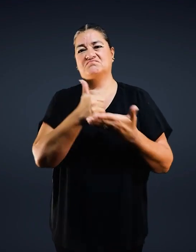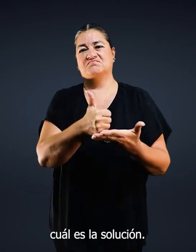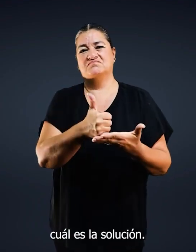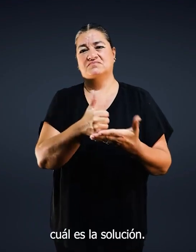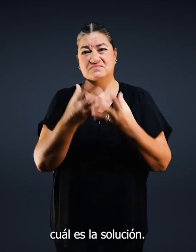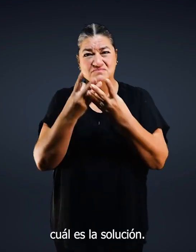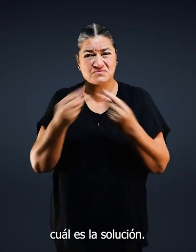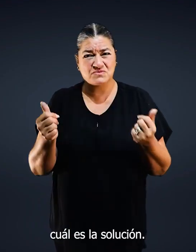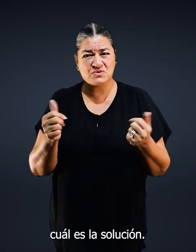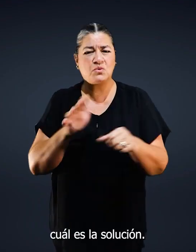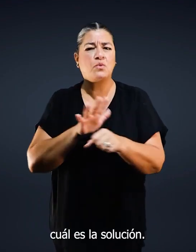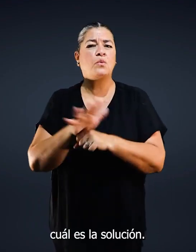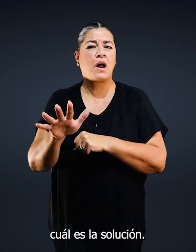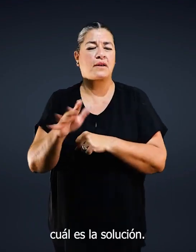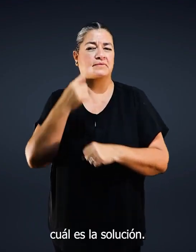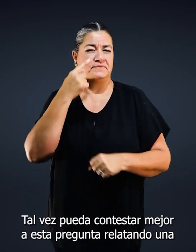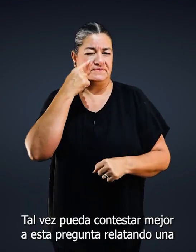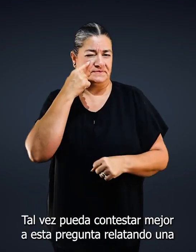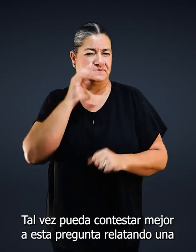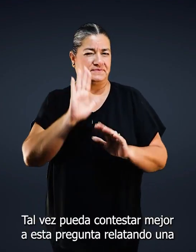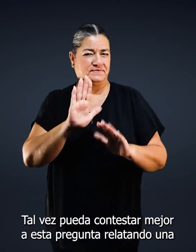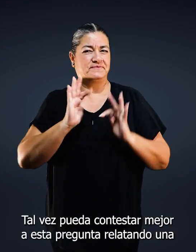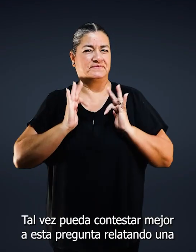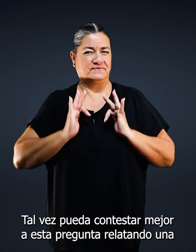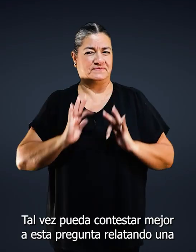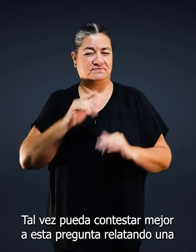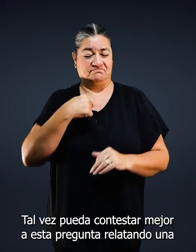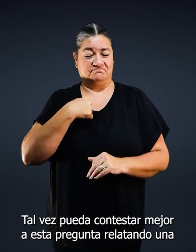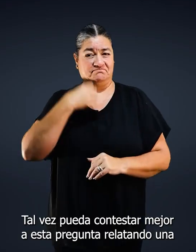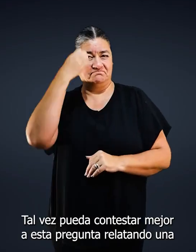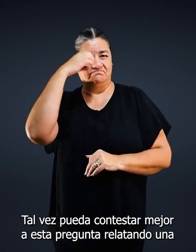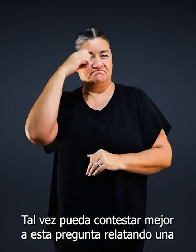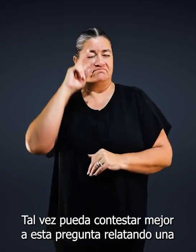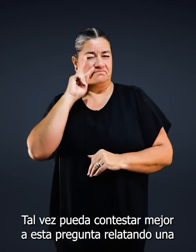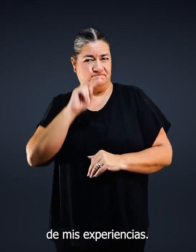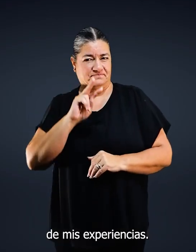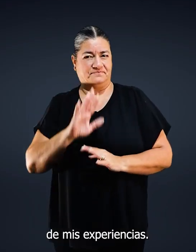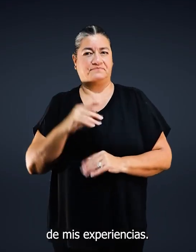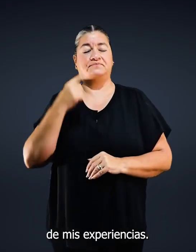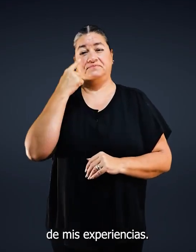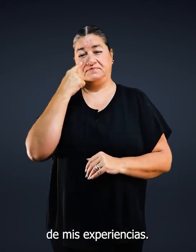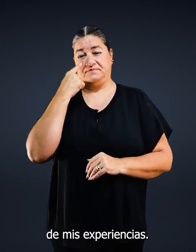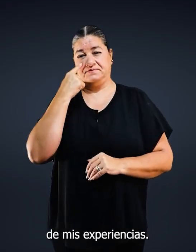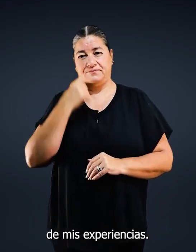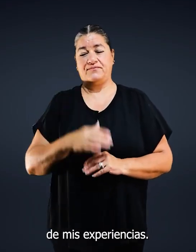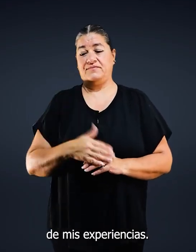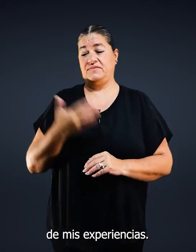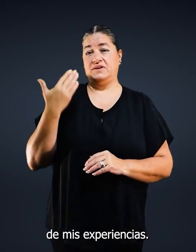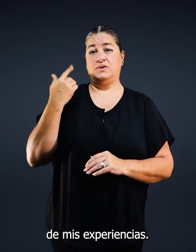¿Cuál es la solución? Tal vez pueda contestar mejor a esta pregunta relatando una de mis experiencias.